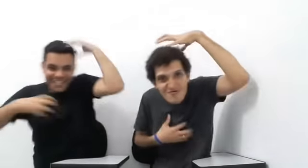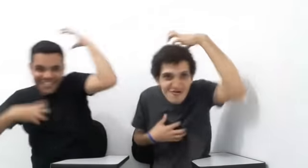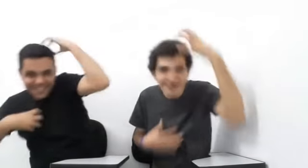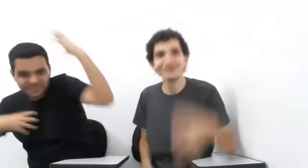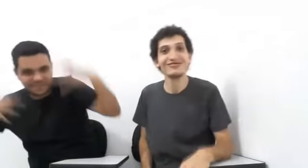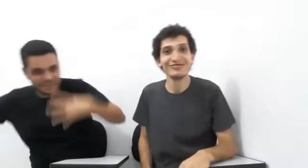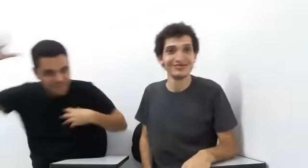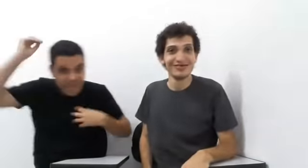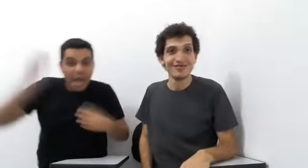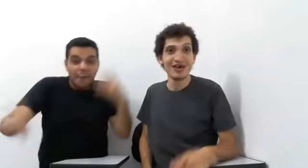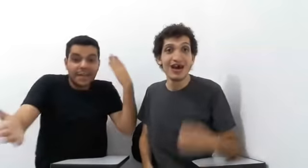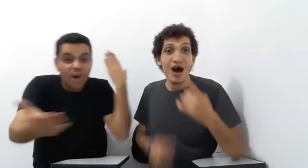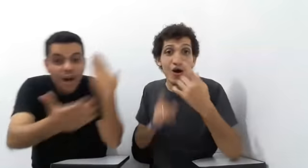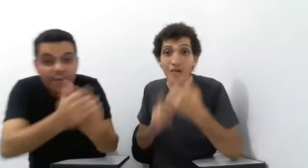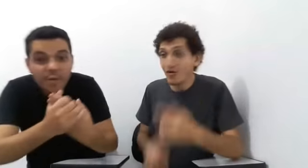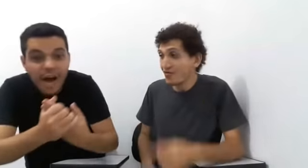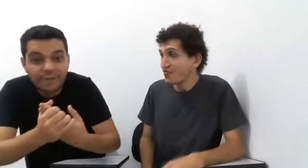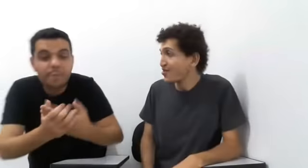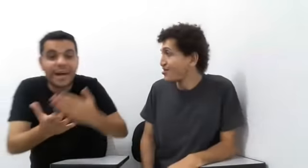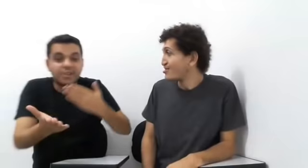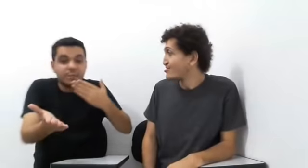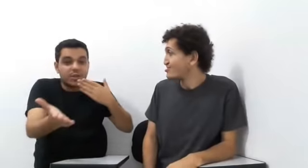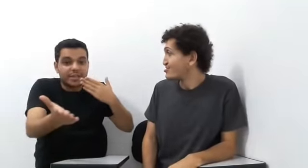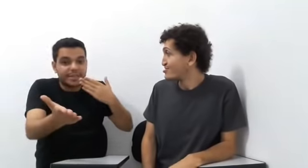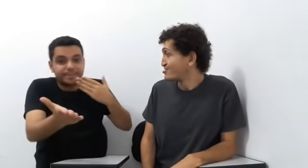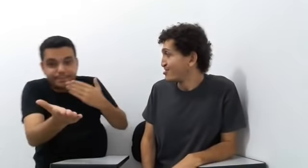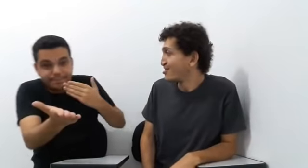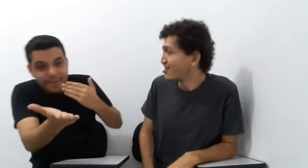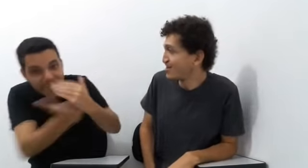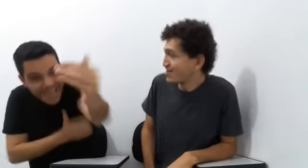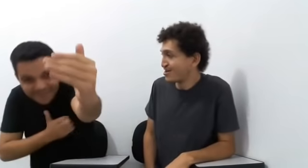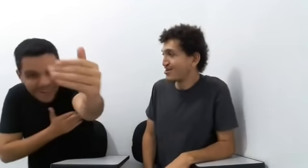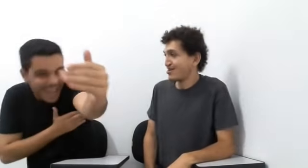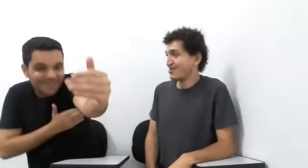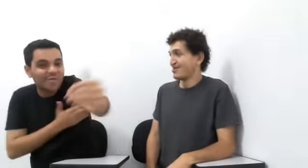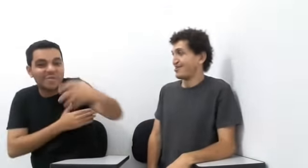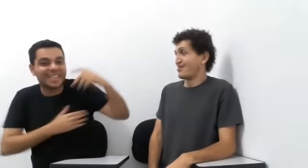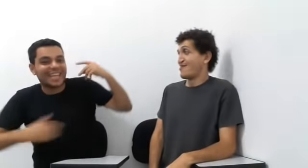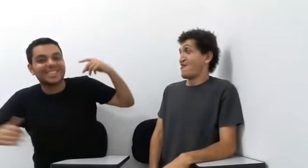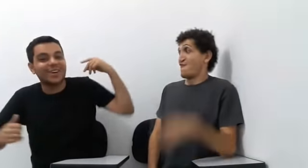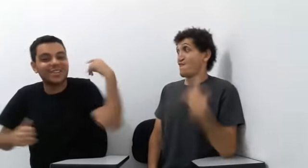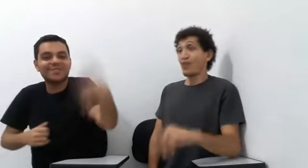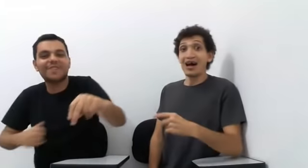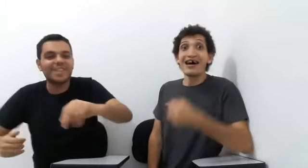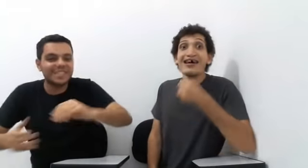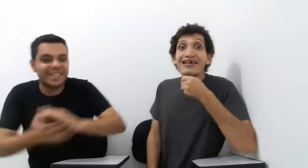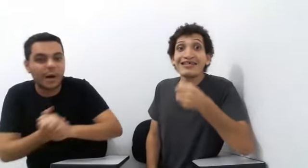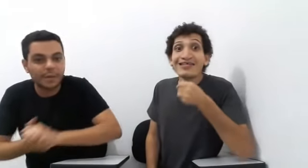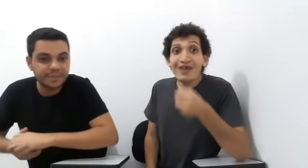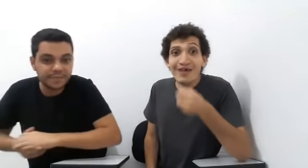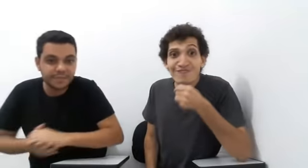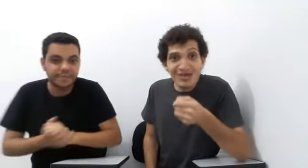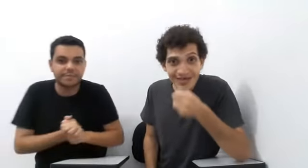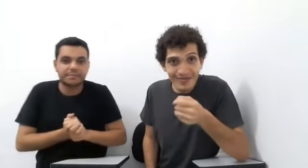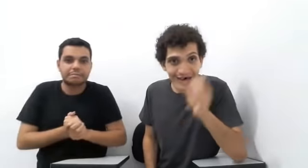assim. Mas agora vamos lá, vamos partir para a nossa primeira fase, vamos começar, senão a gente vai falando de sinal. Entrevista. O